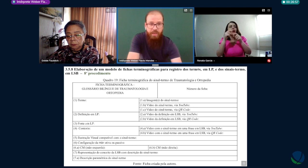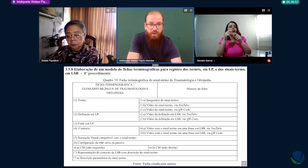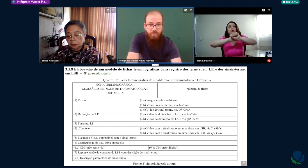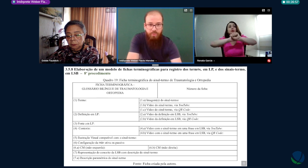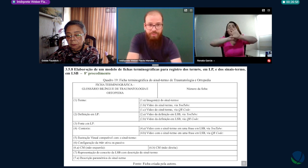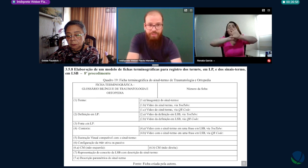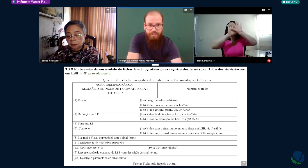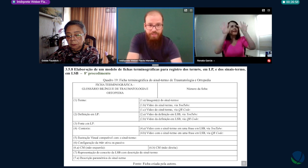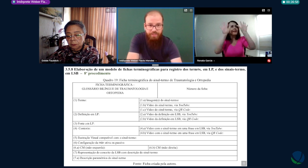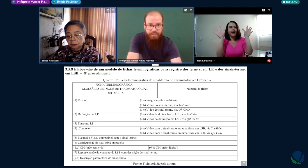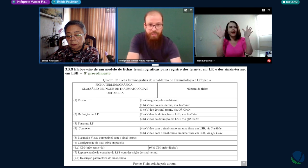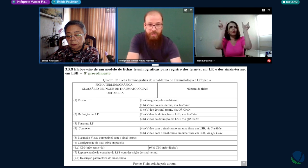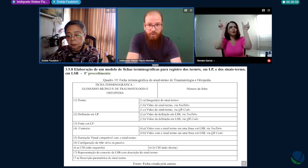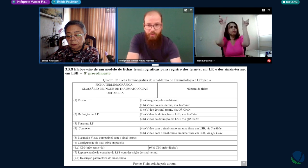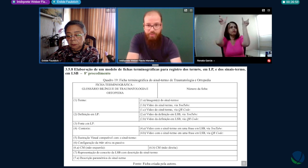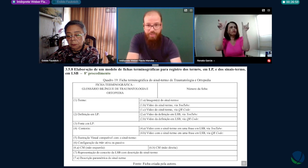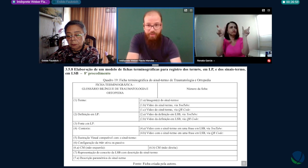ficha,